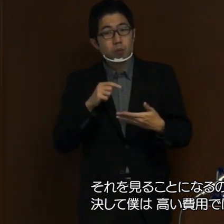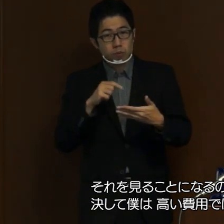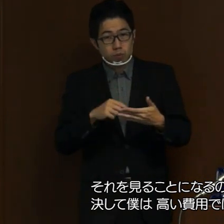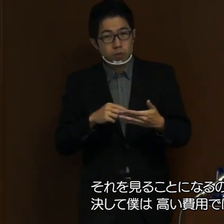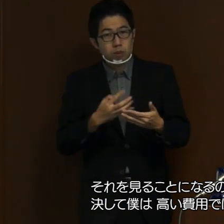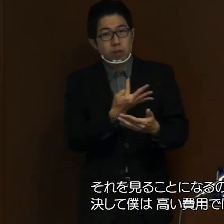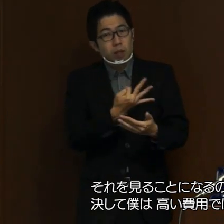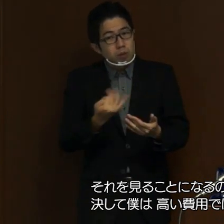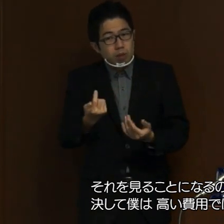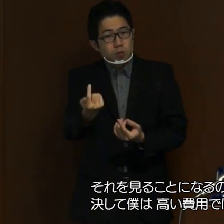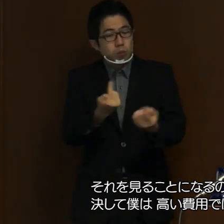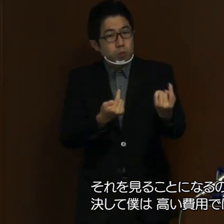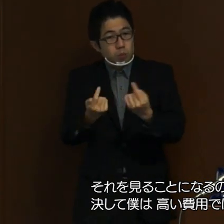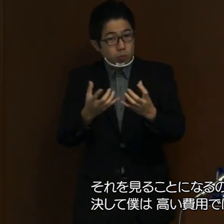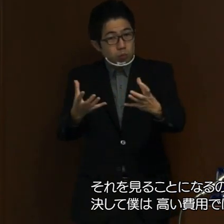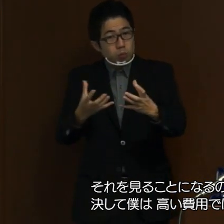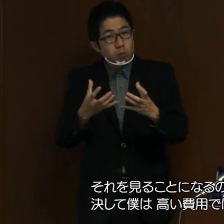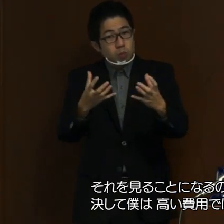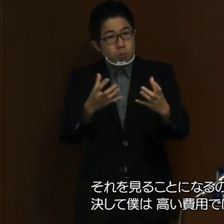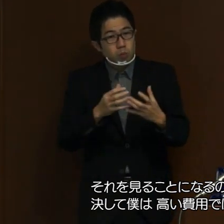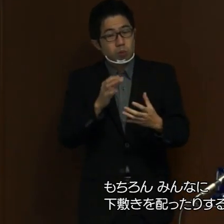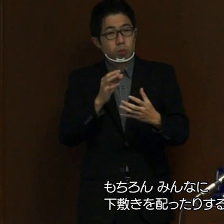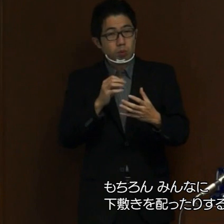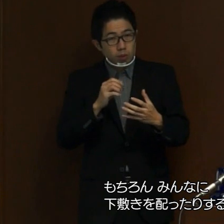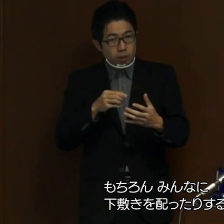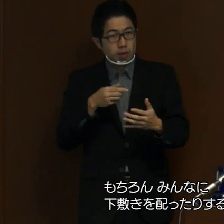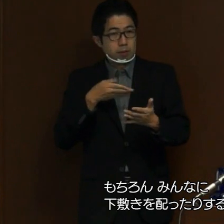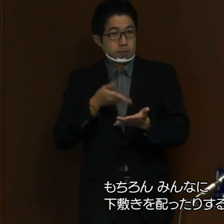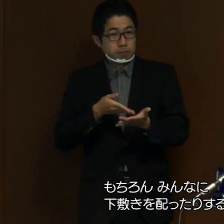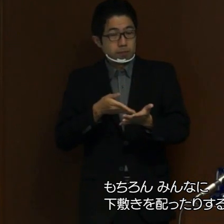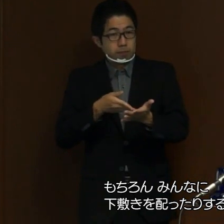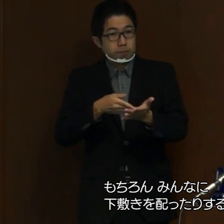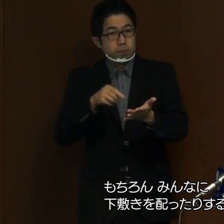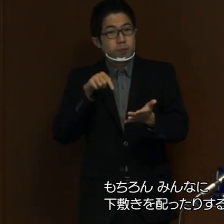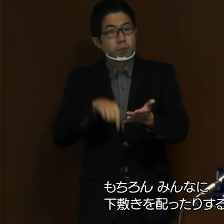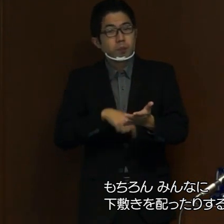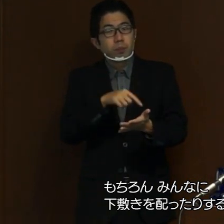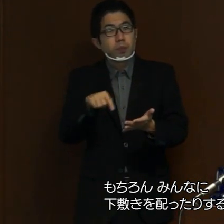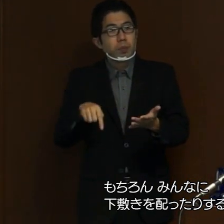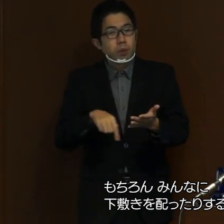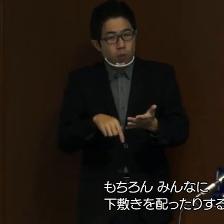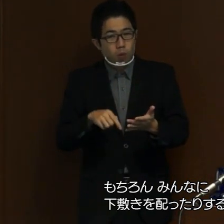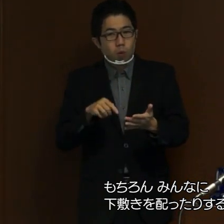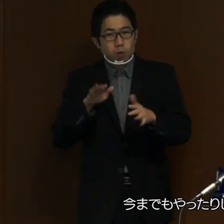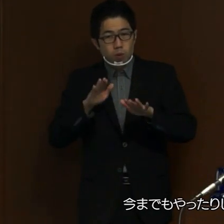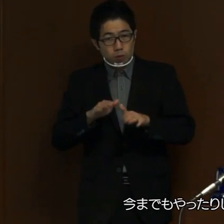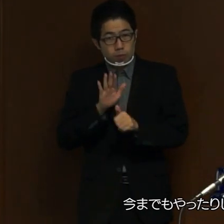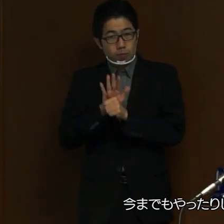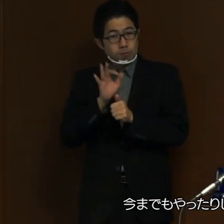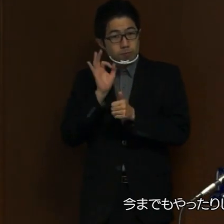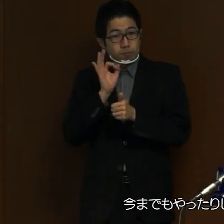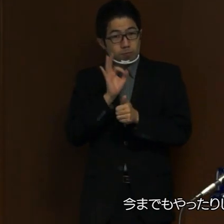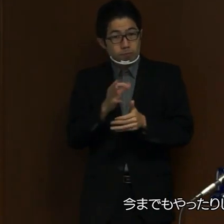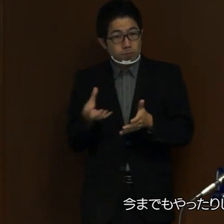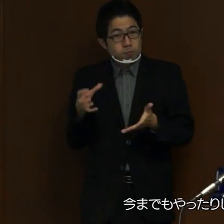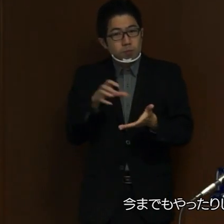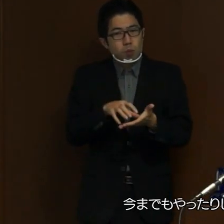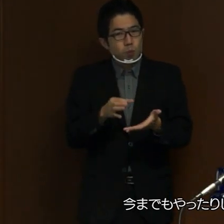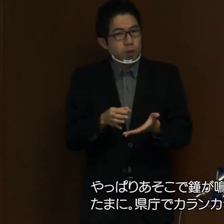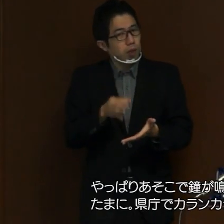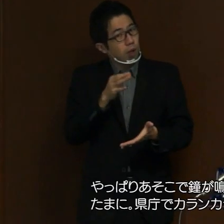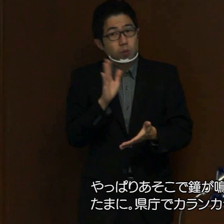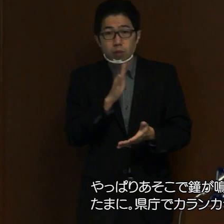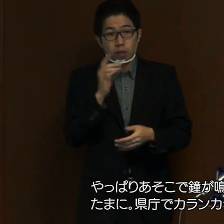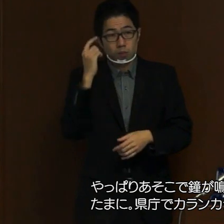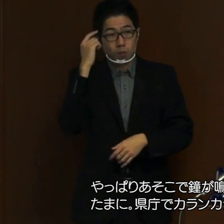い費用ではないと思っています。もちろんみんなに下敷きを配ったりするようなやり方とか今までもやったりしてたけれども、